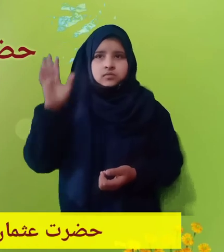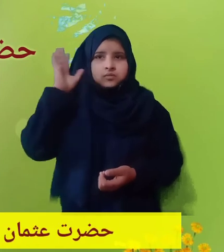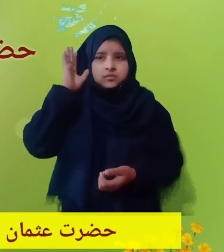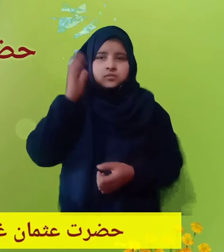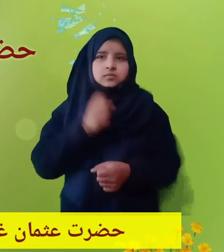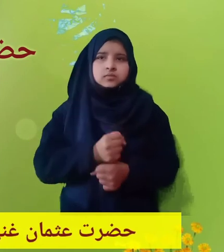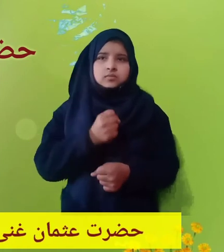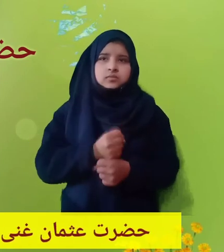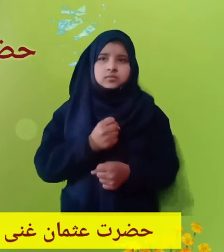खलीफा